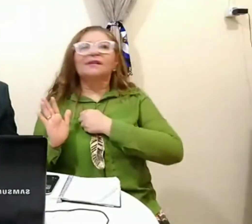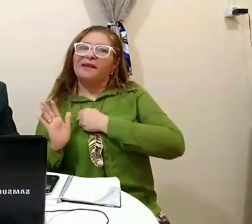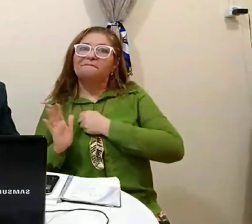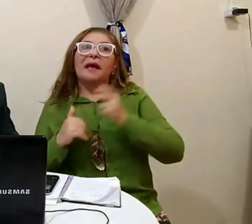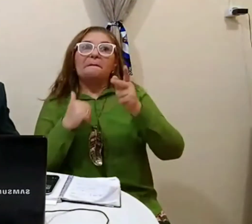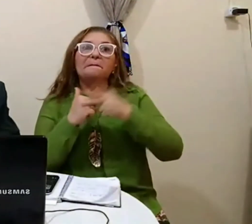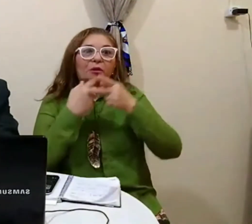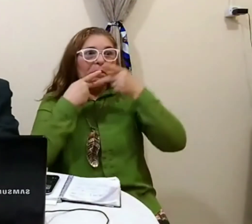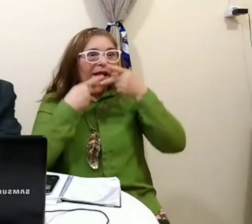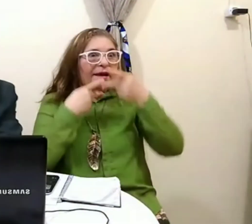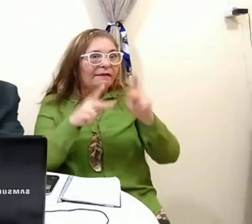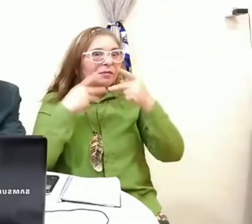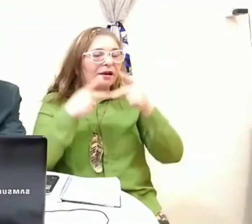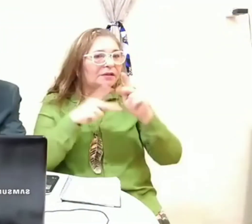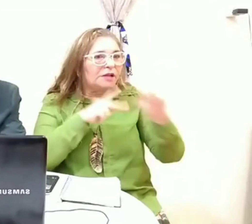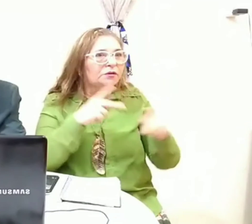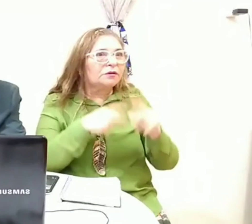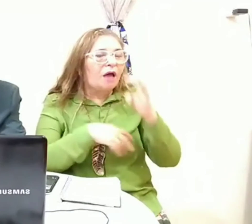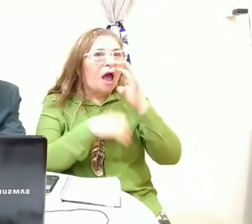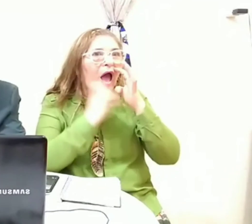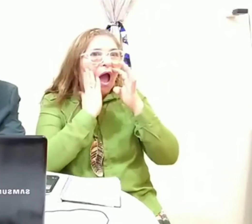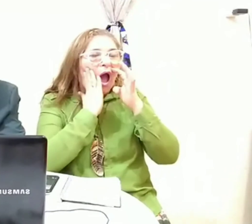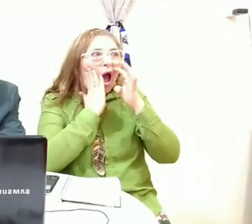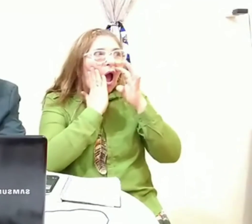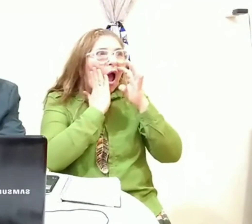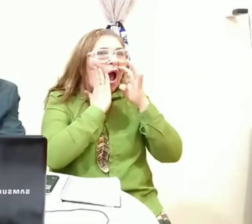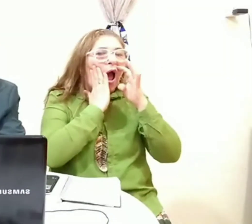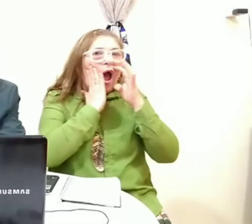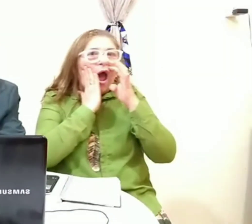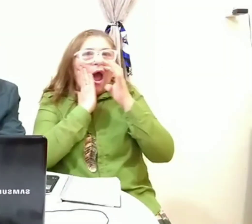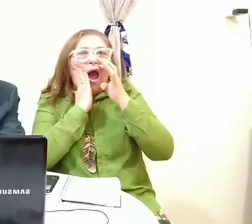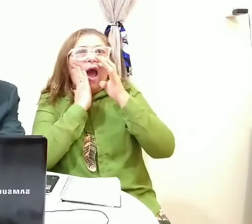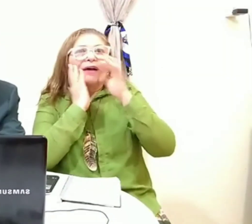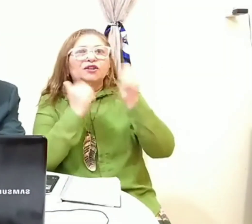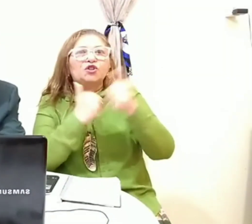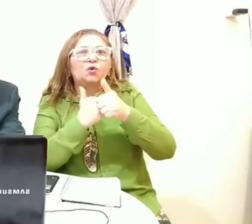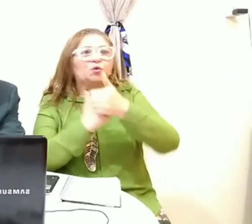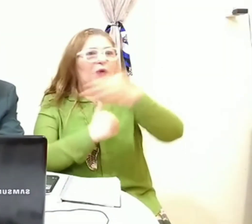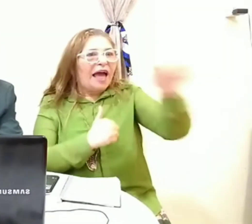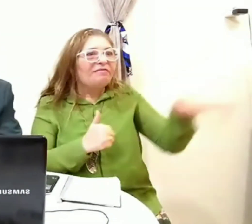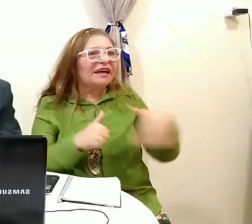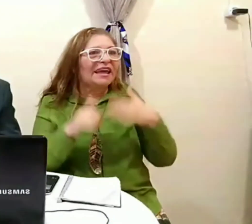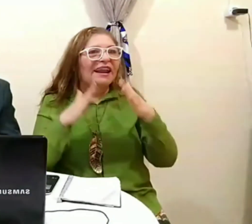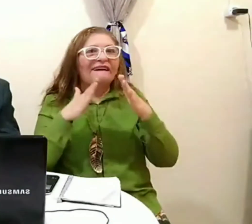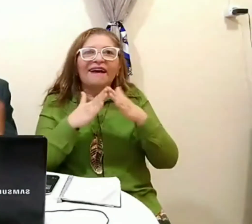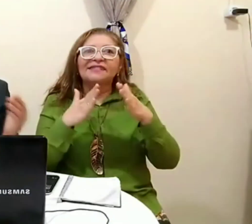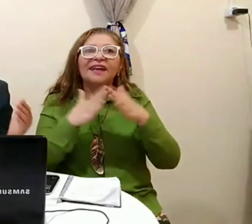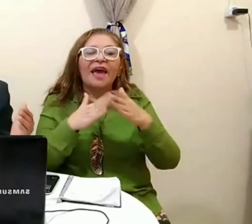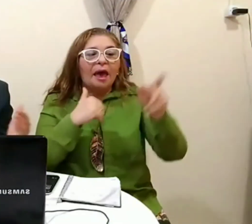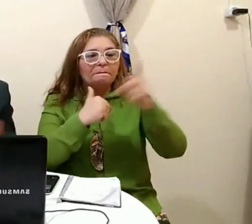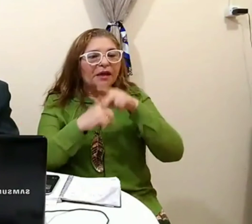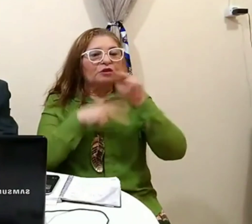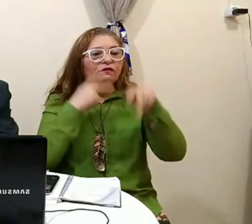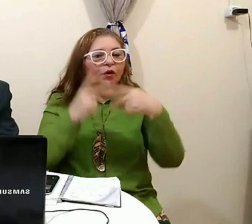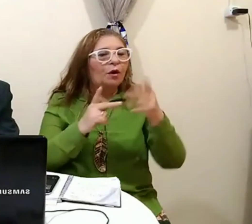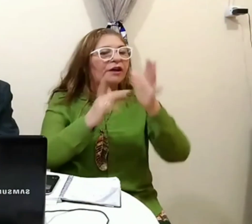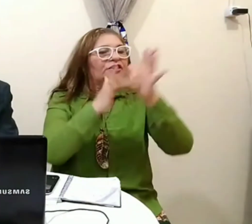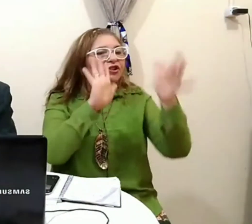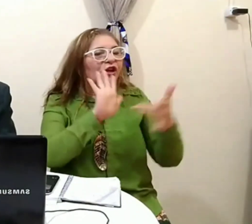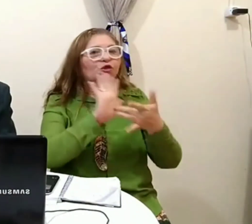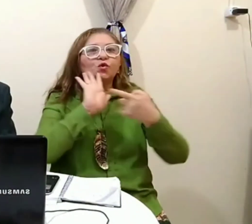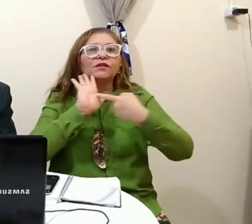vidas. E ele diz que Deus ressuscitou e concedeu que Jesus fosse manifesto, que Jesus aparecesse,